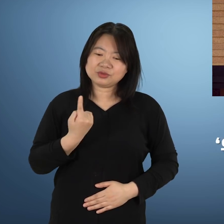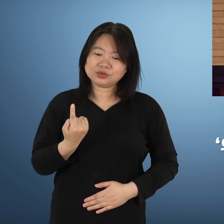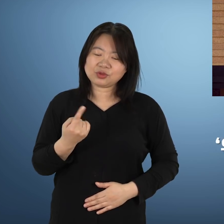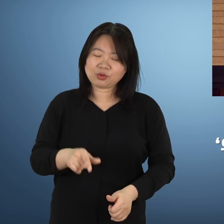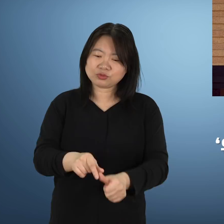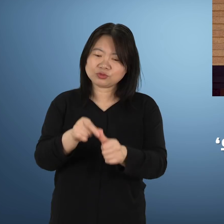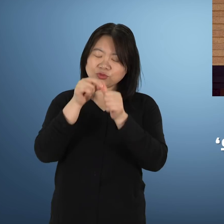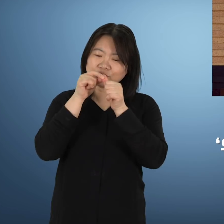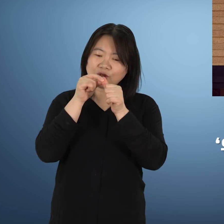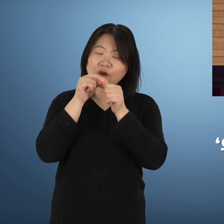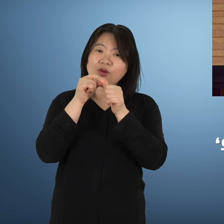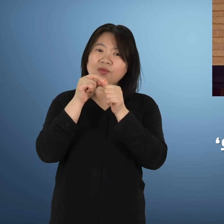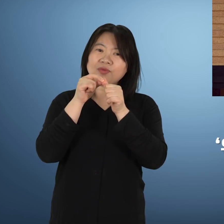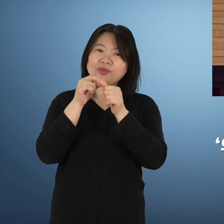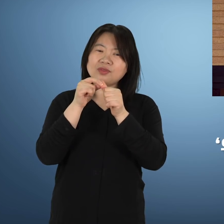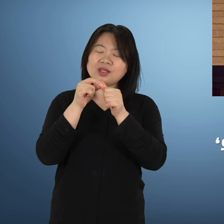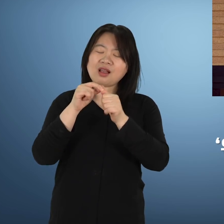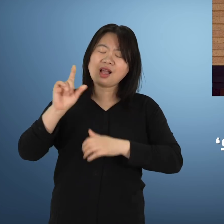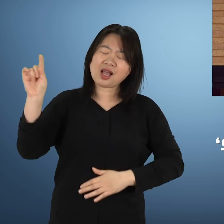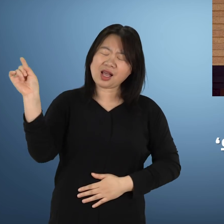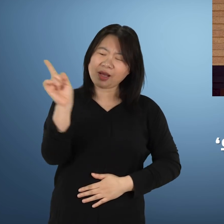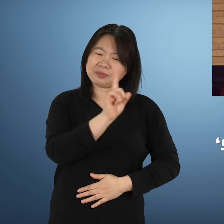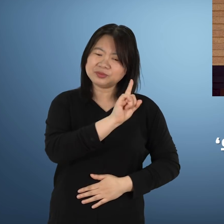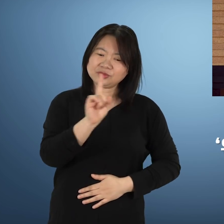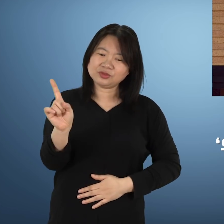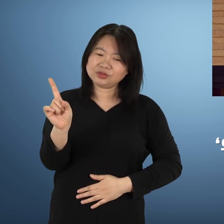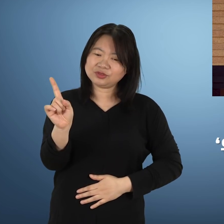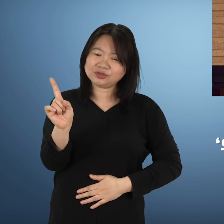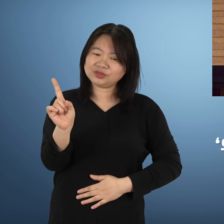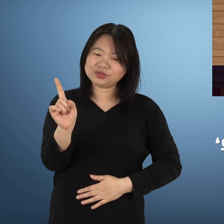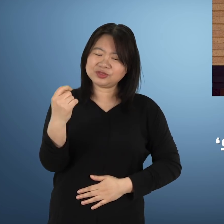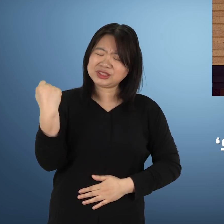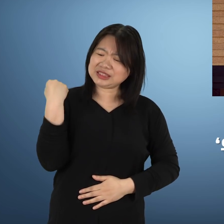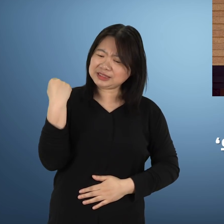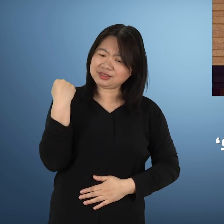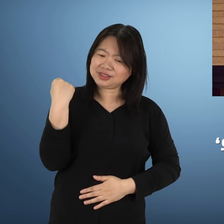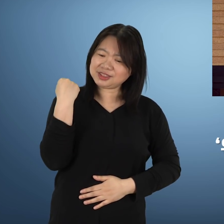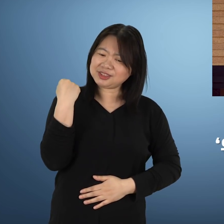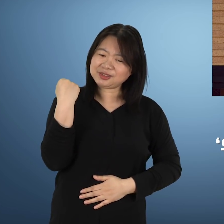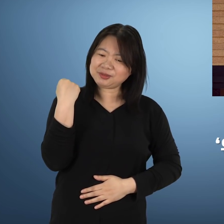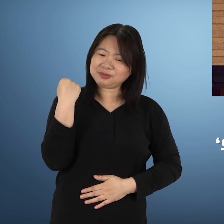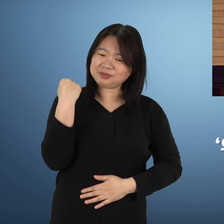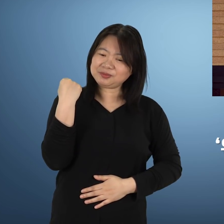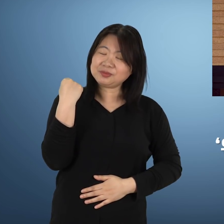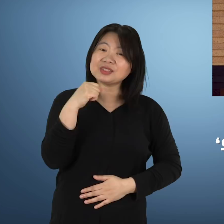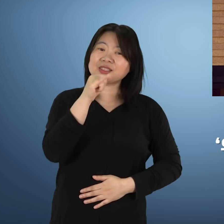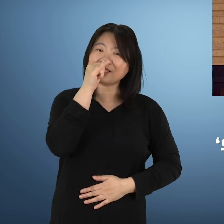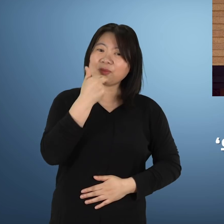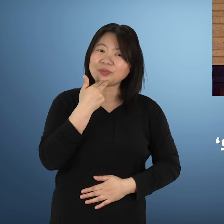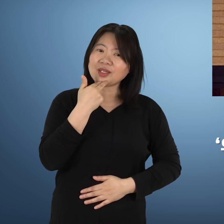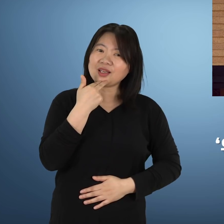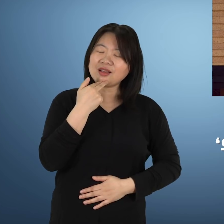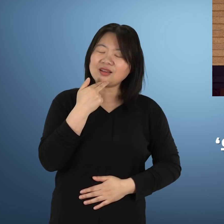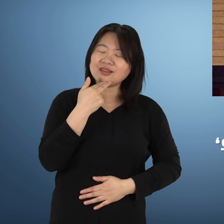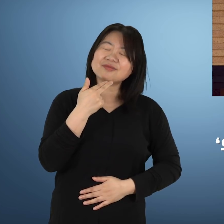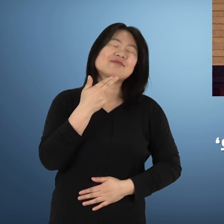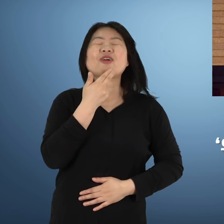스스로 구원할 수 있는 아무 자원이 있다 없다?